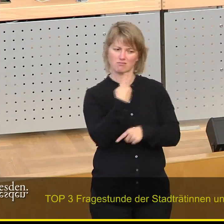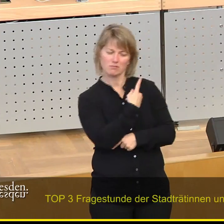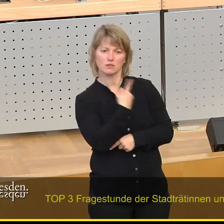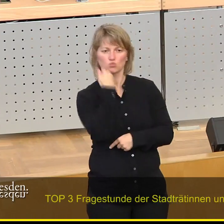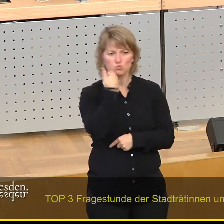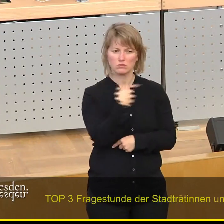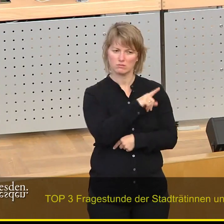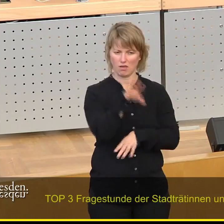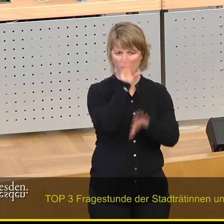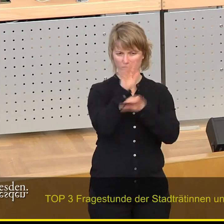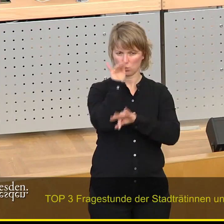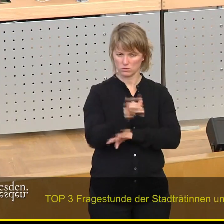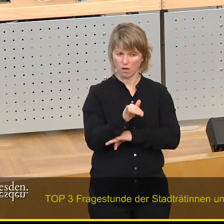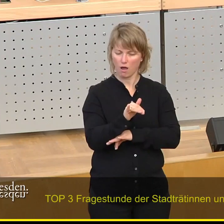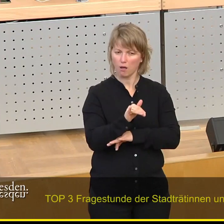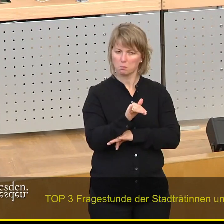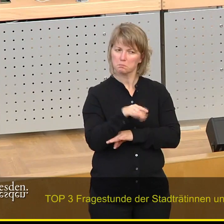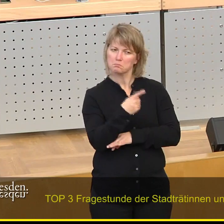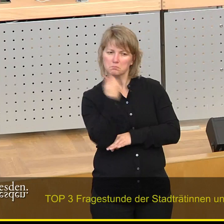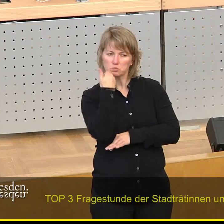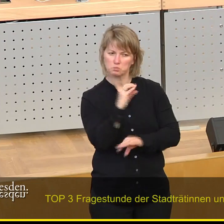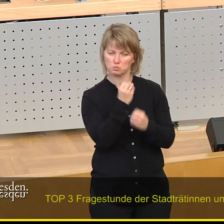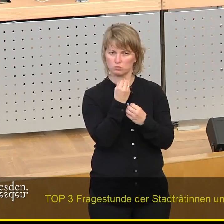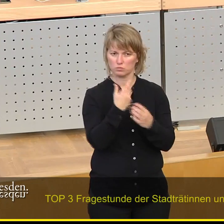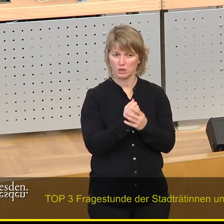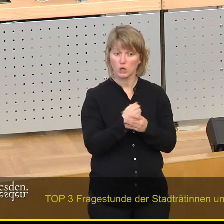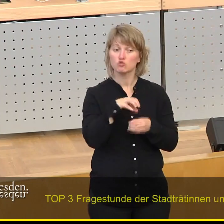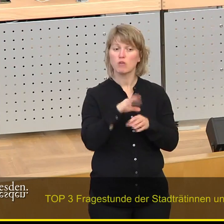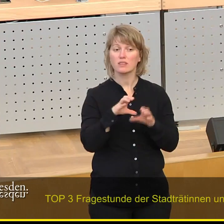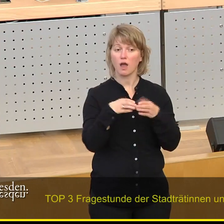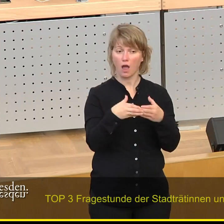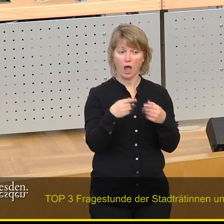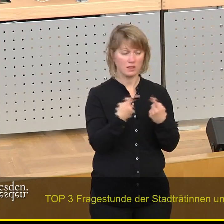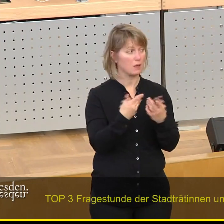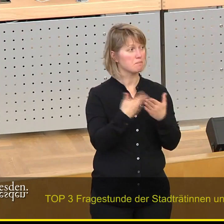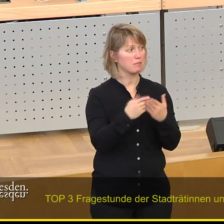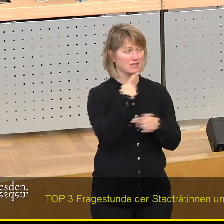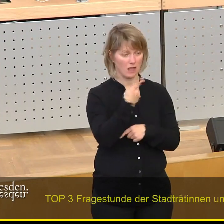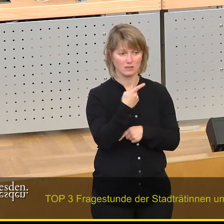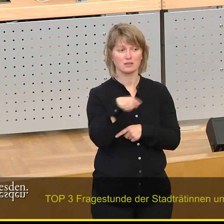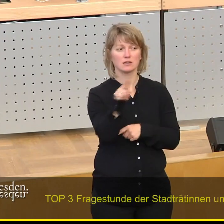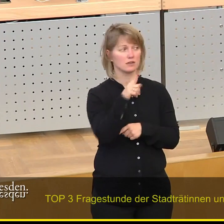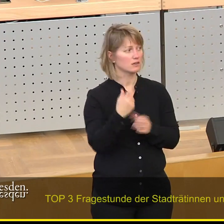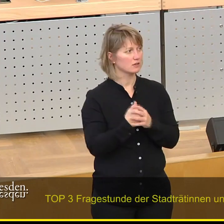erfahrenen Bürgermeister, wenn sich der Stadtrat heute entgegen dieser sozusagen sehr